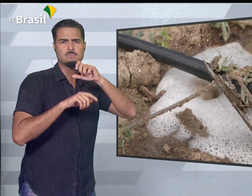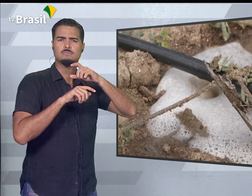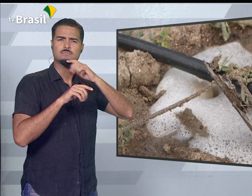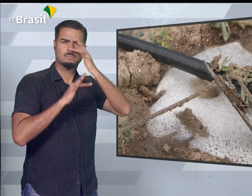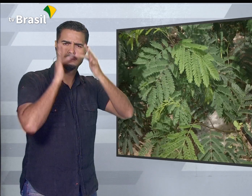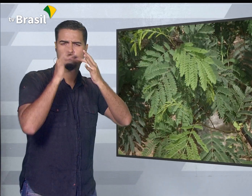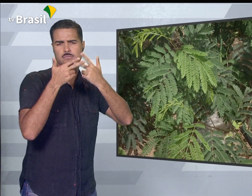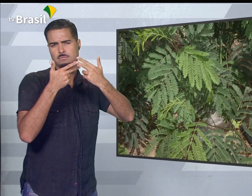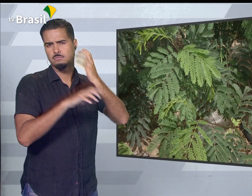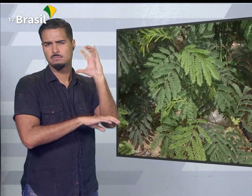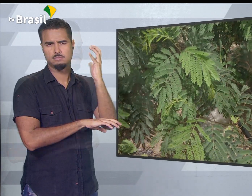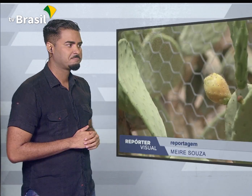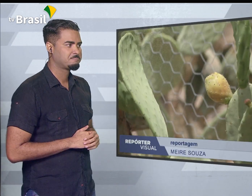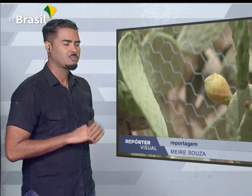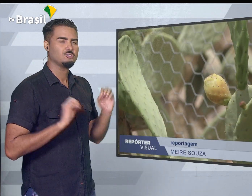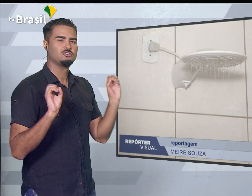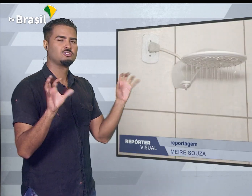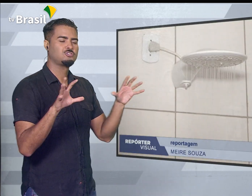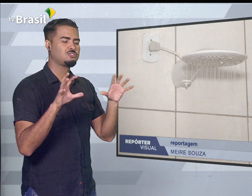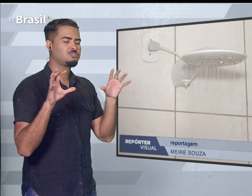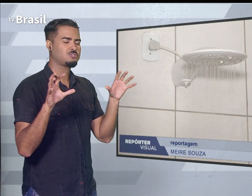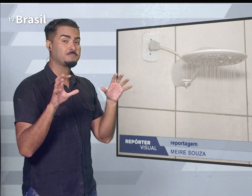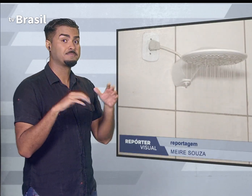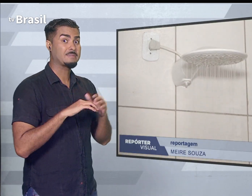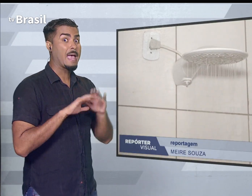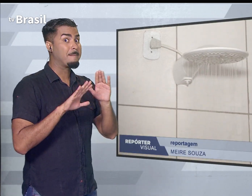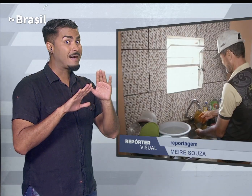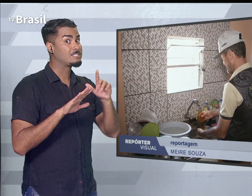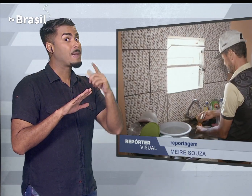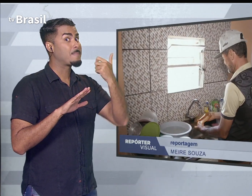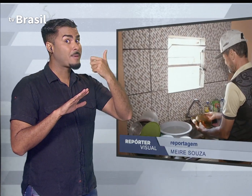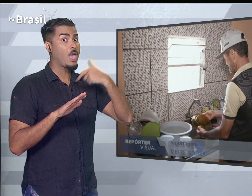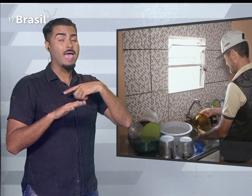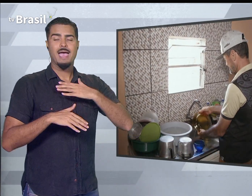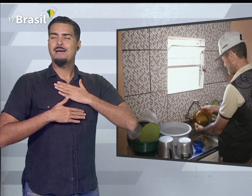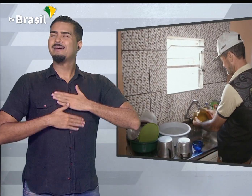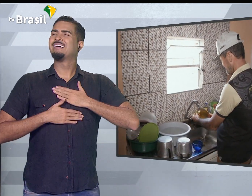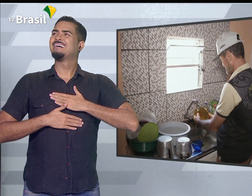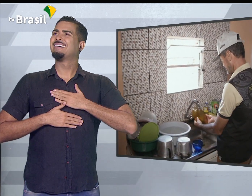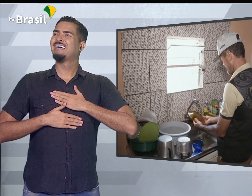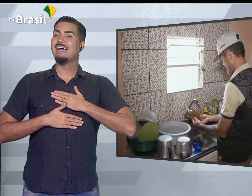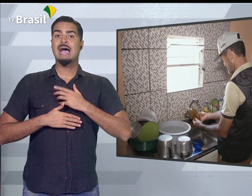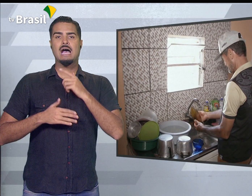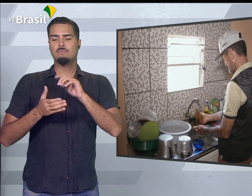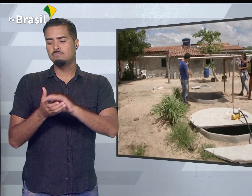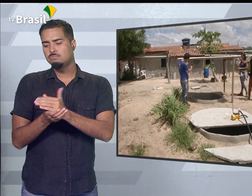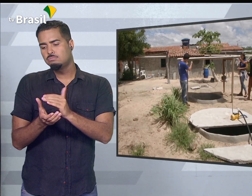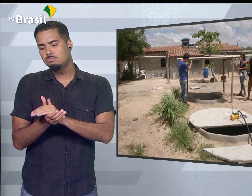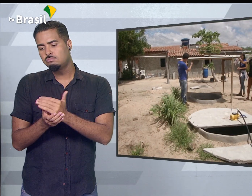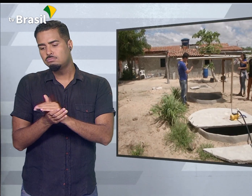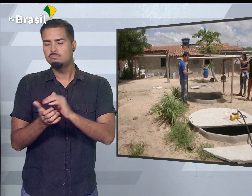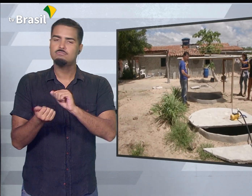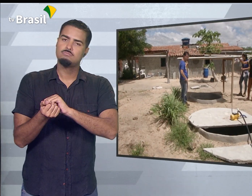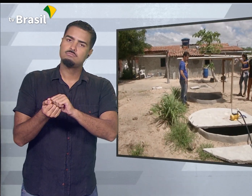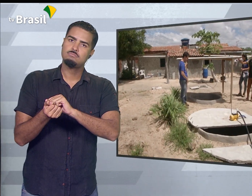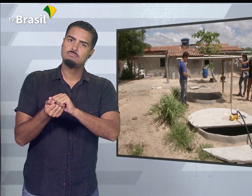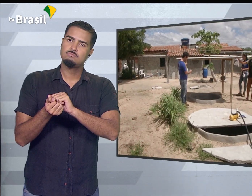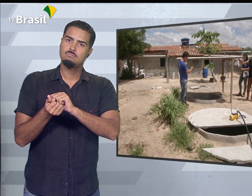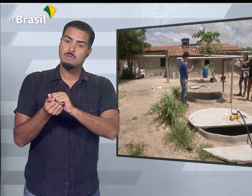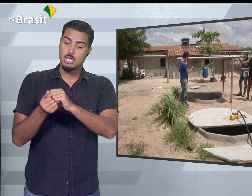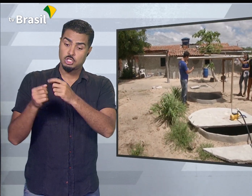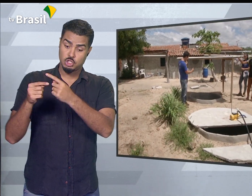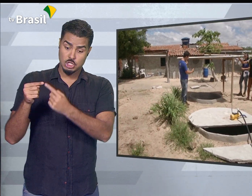Mas antes de chegar às espécies, a água que sai do chuveiro e da pia para lavar pratos ou roupas passa por um processo